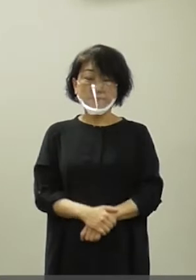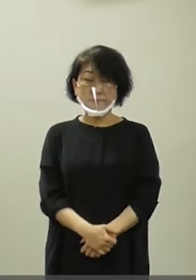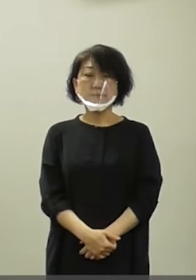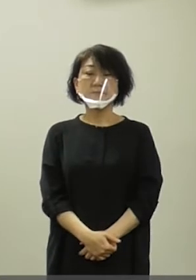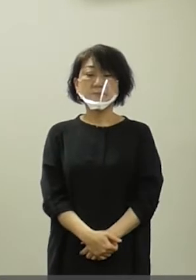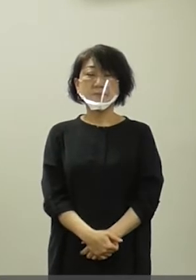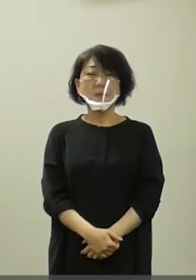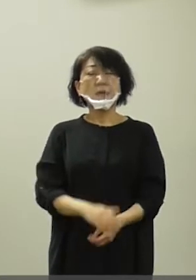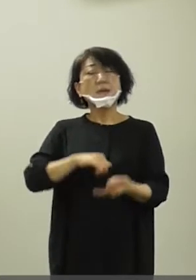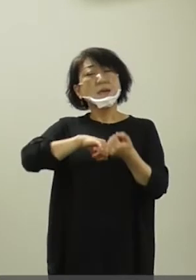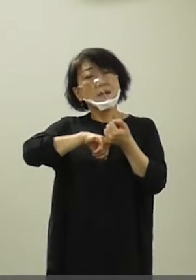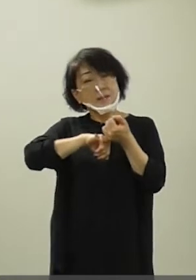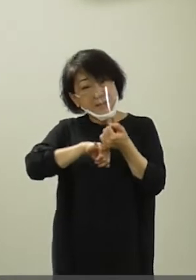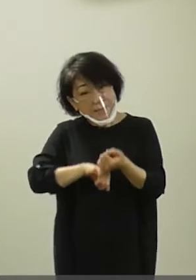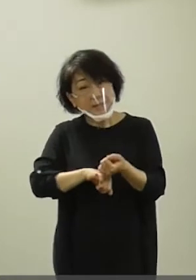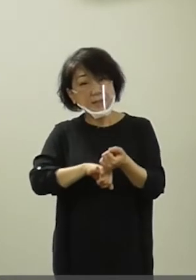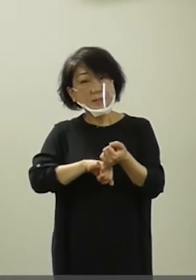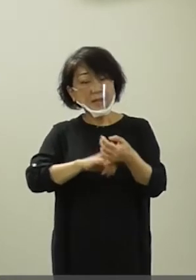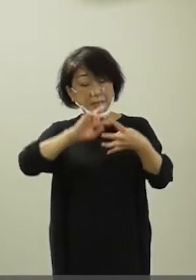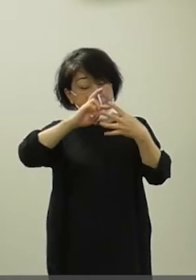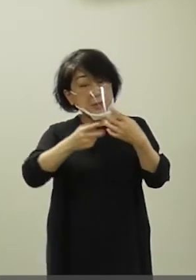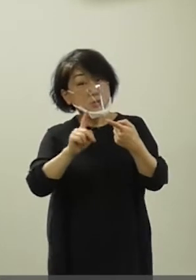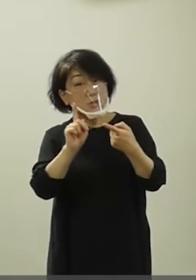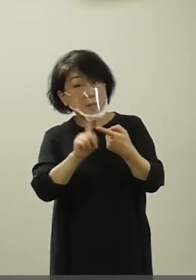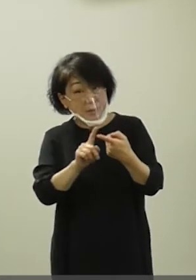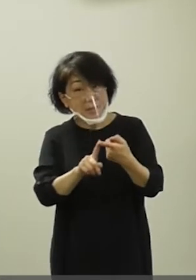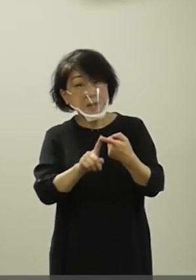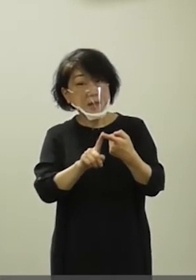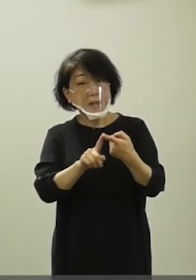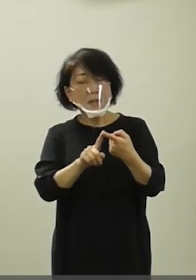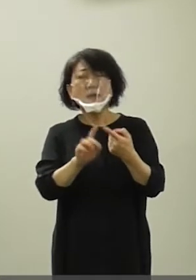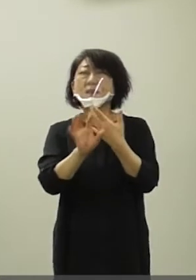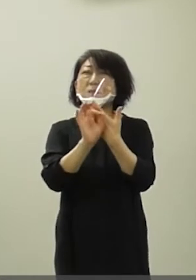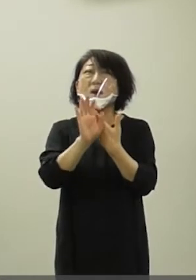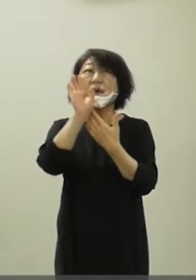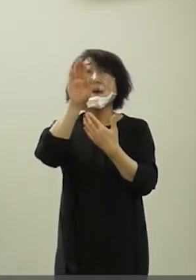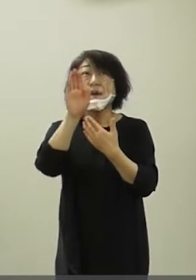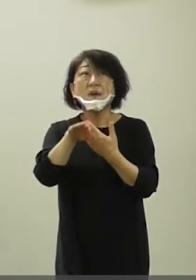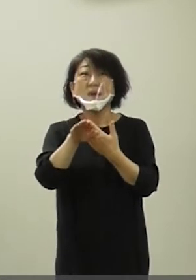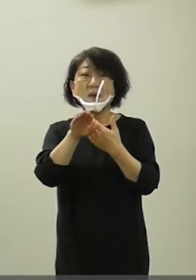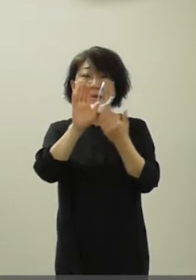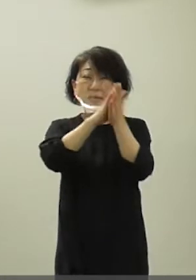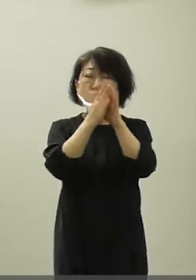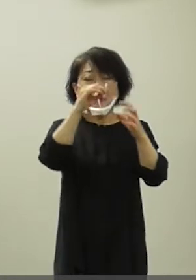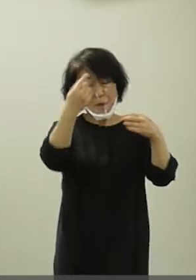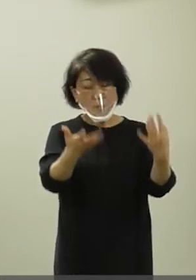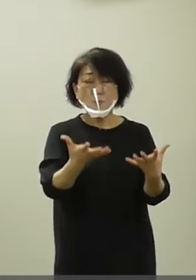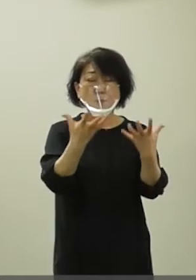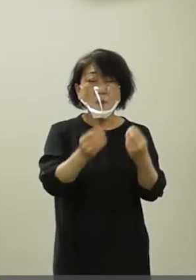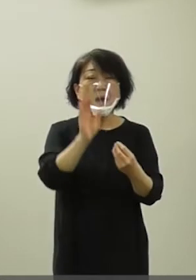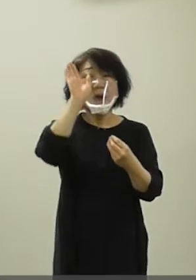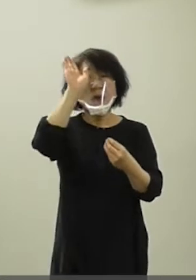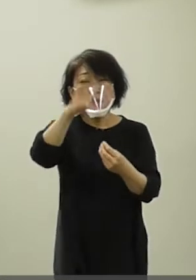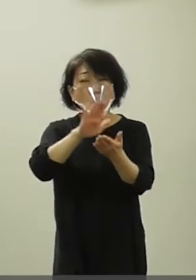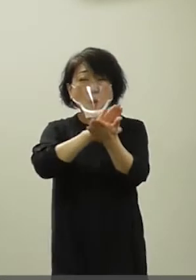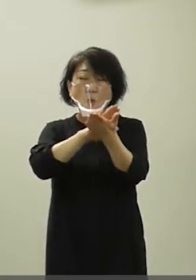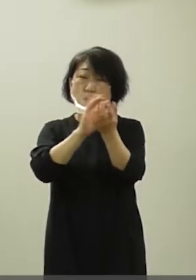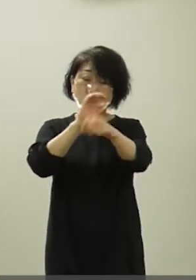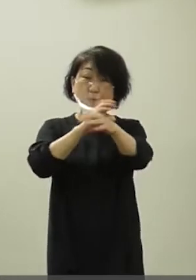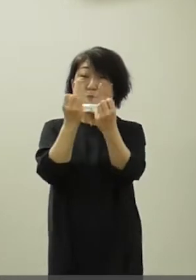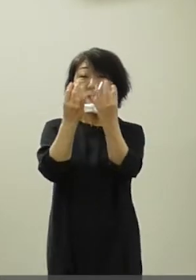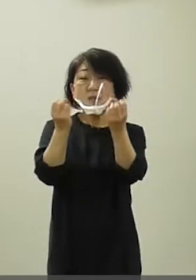医療と思うに応じてこんなの新緑の2階もあります移動韓国押して頂ければと思います